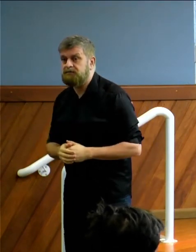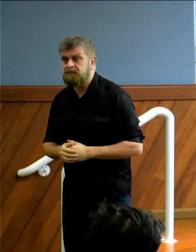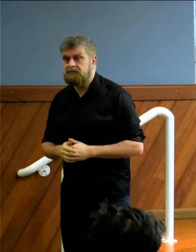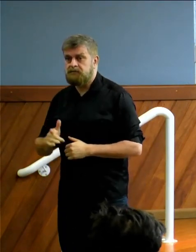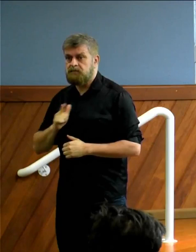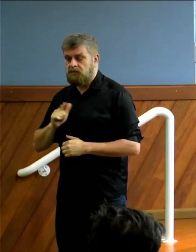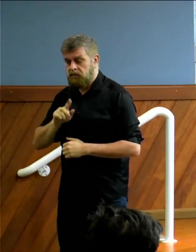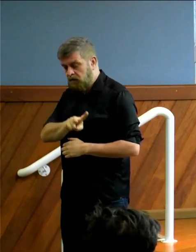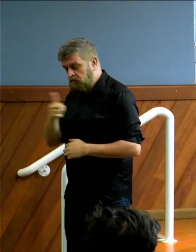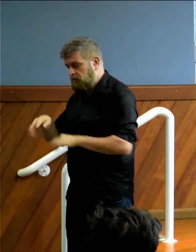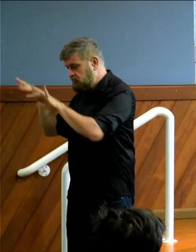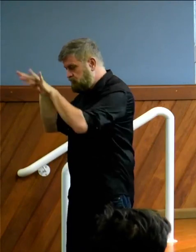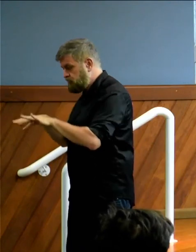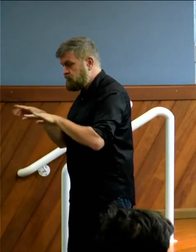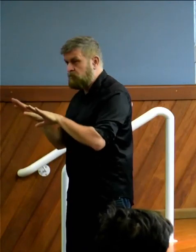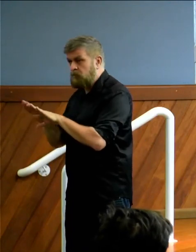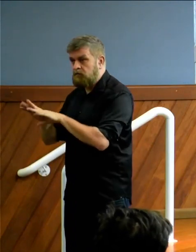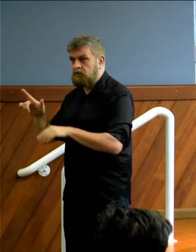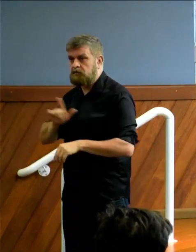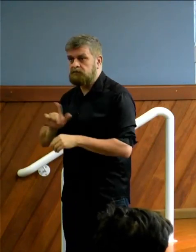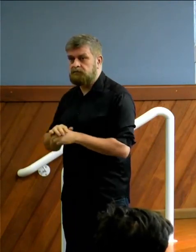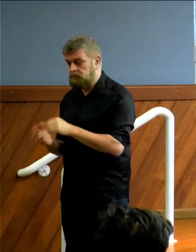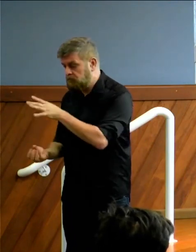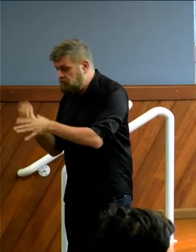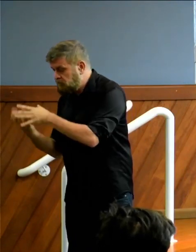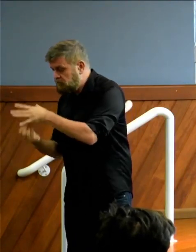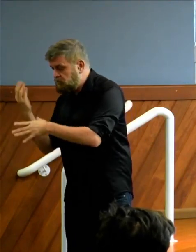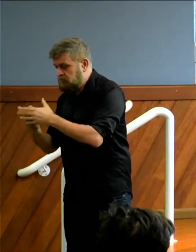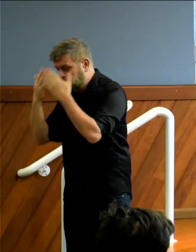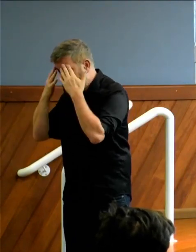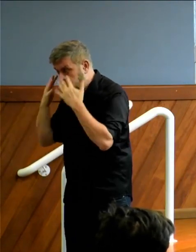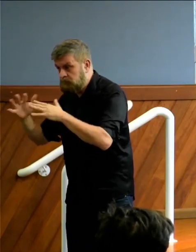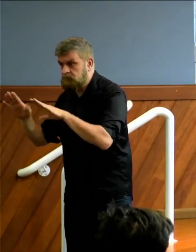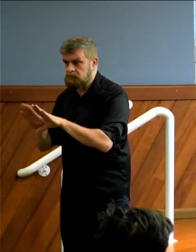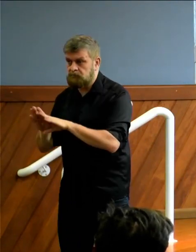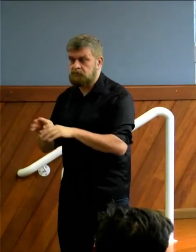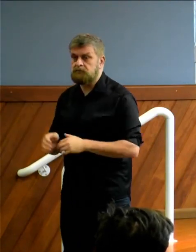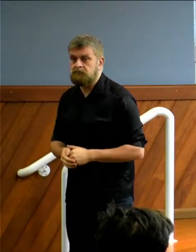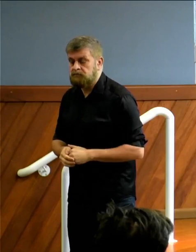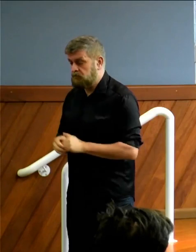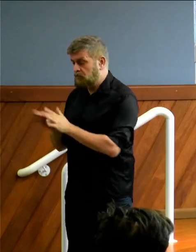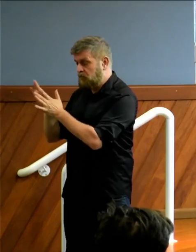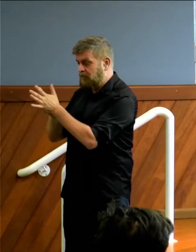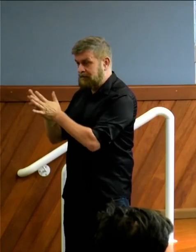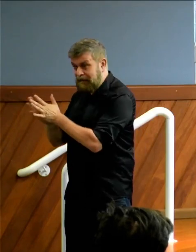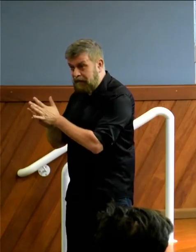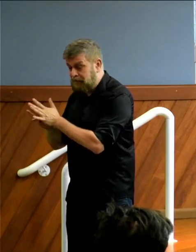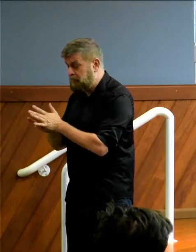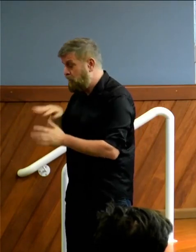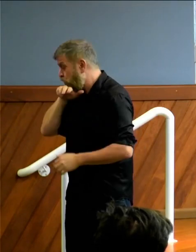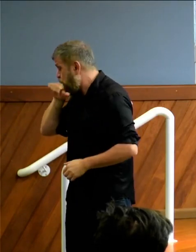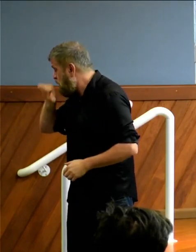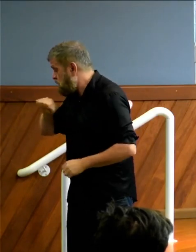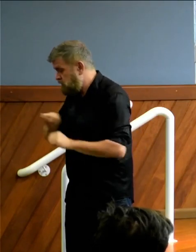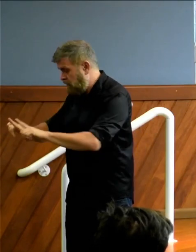nato digital feito em JPEG 2000, gerado já naturalmente em JPEG 2000. Esse formato é uma droga. Porque, assim, hoje